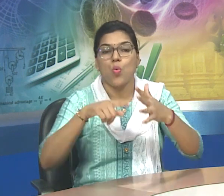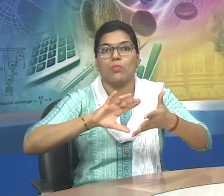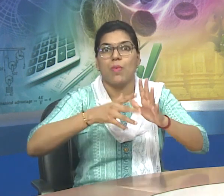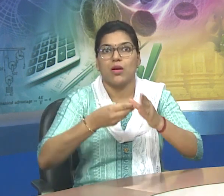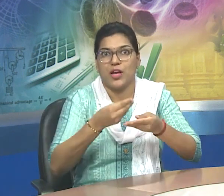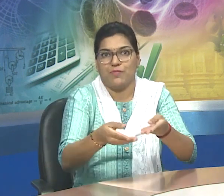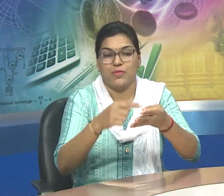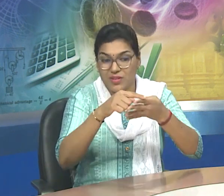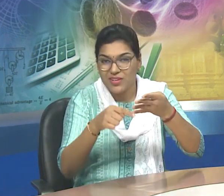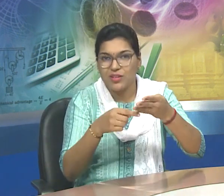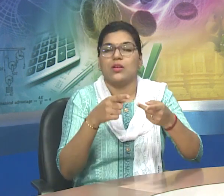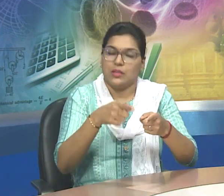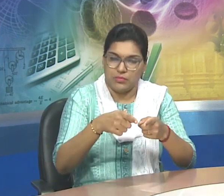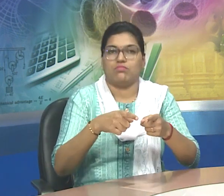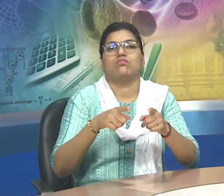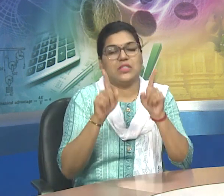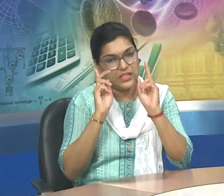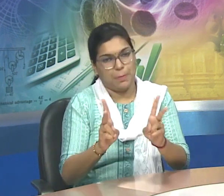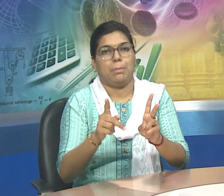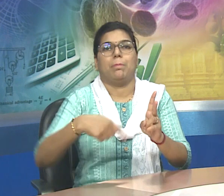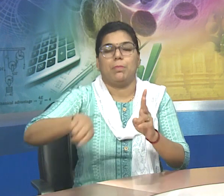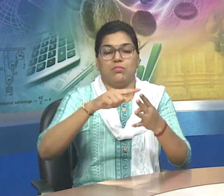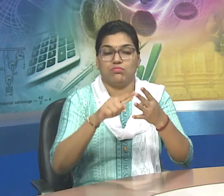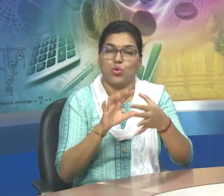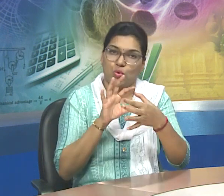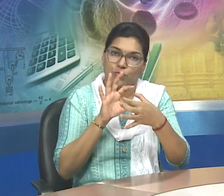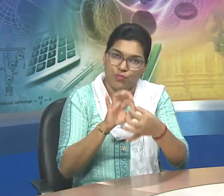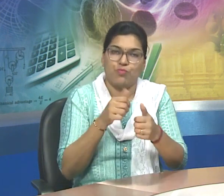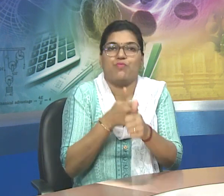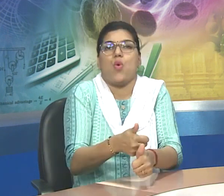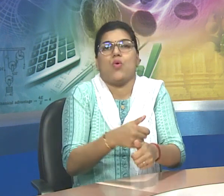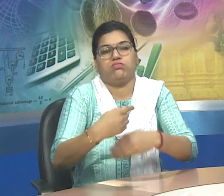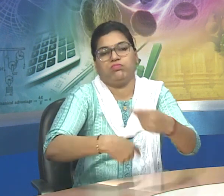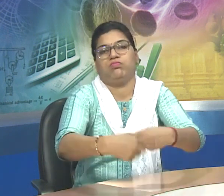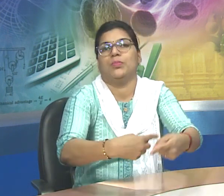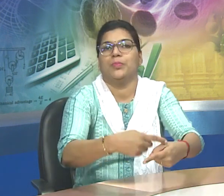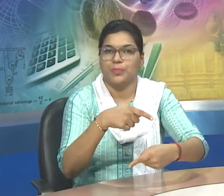चौथा संप्रभुता। ये चारों मिल करके एक राज्य बनाते हैं।